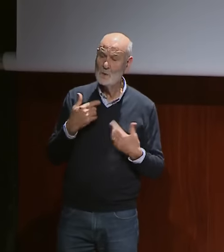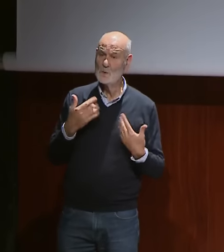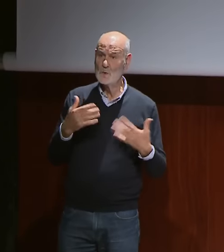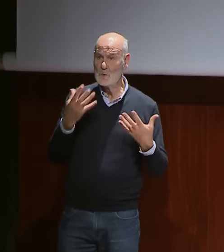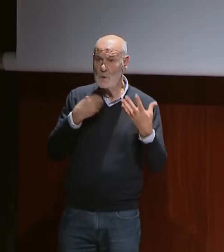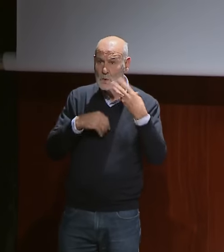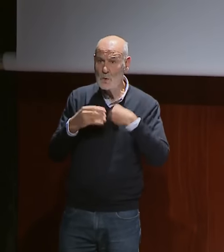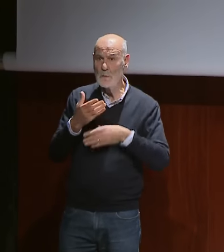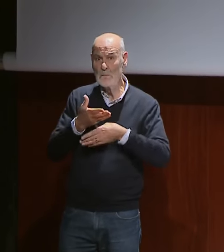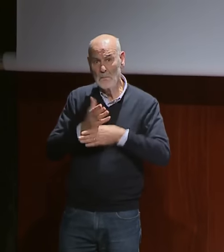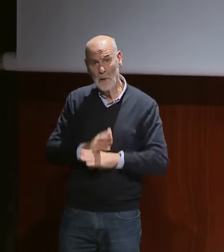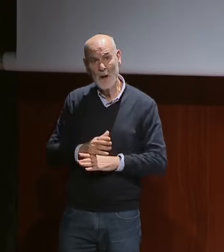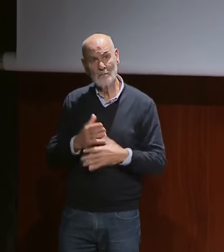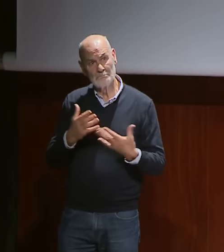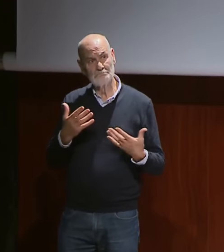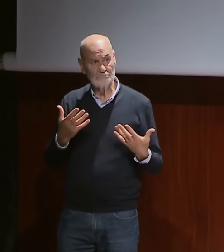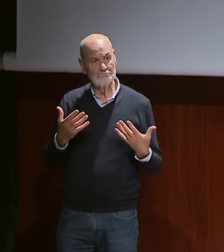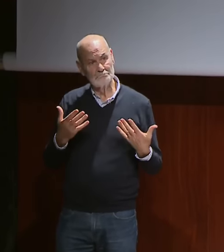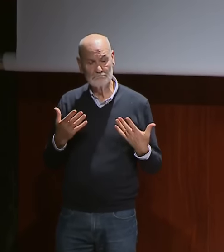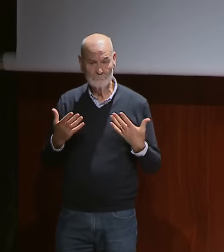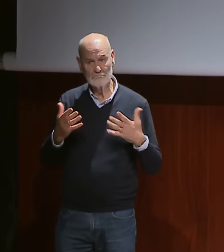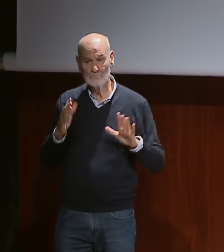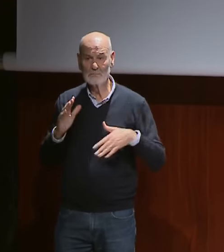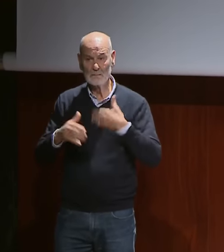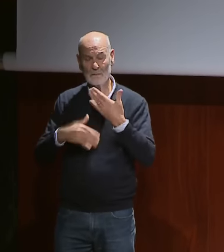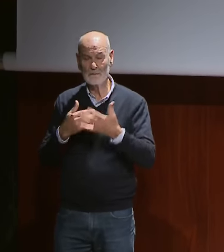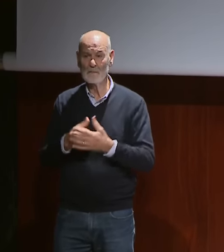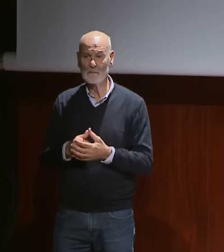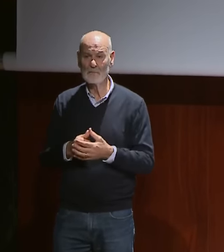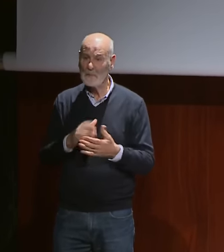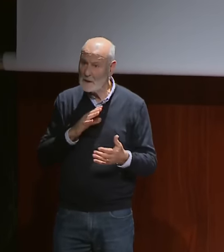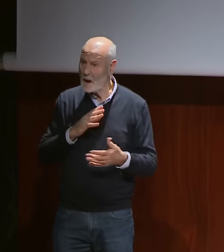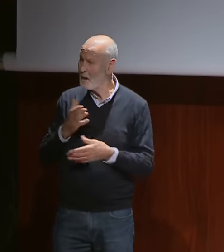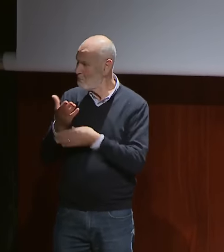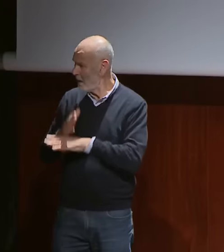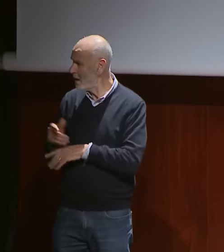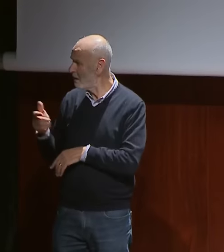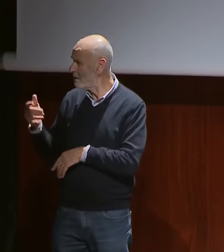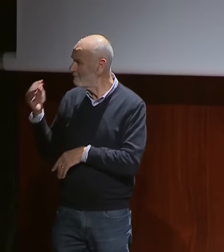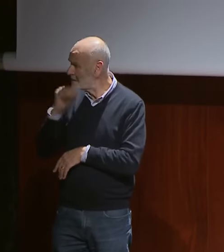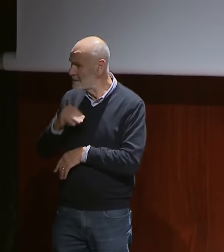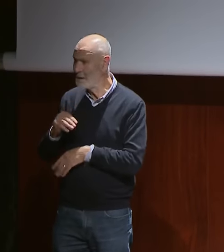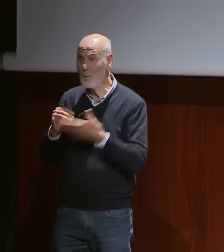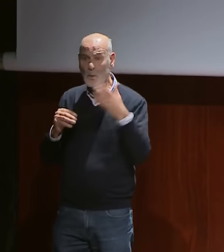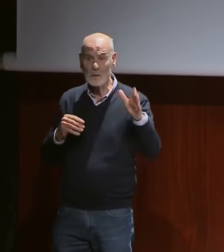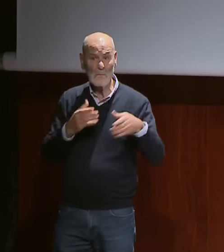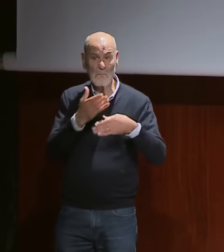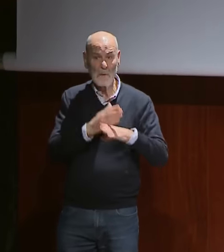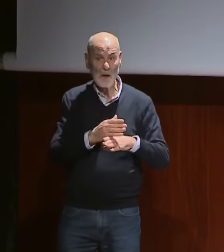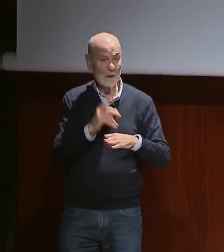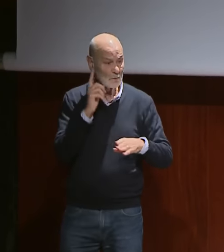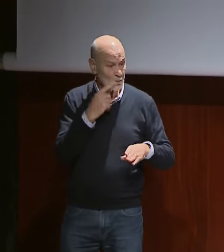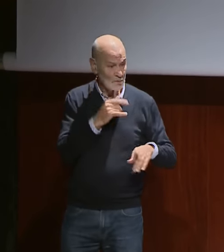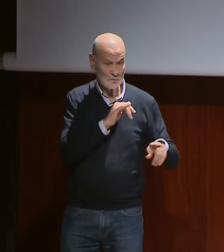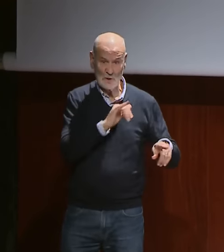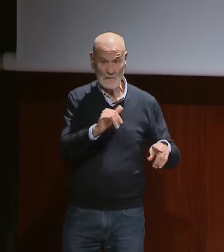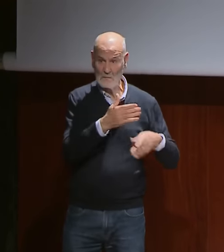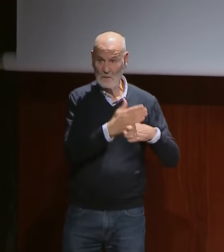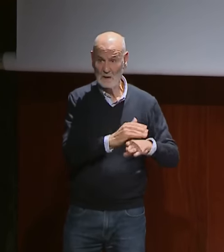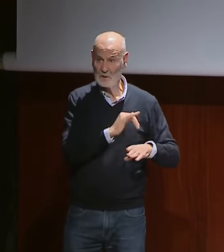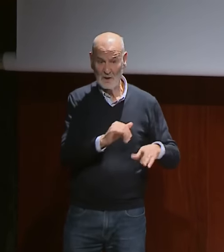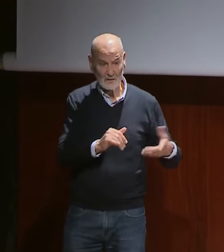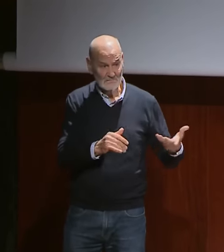je n'étais pas arrivé au bout, hein, parce que comme je vous disais, je suis arrivé à cette construction assez tardivement, mais j'avais quand même un bagage qui